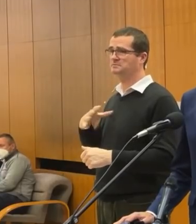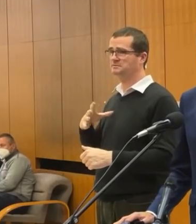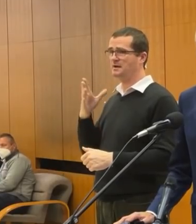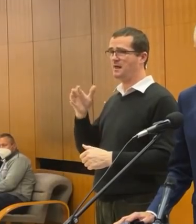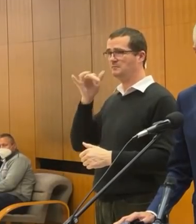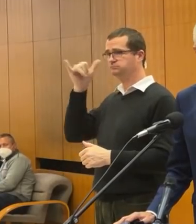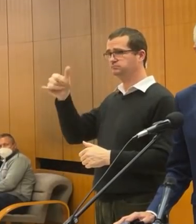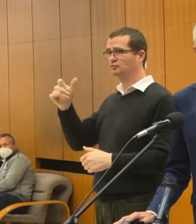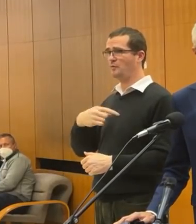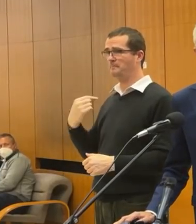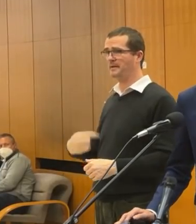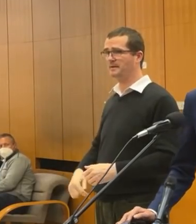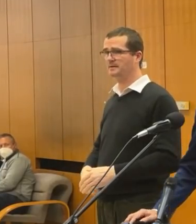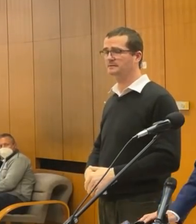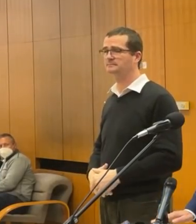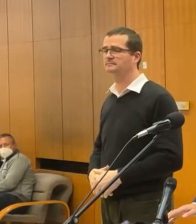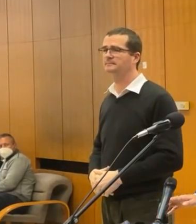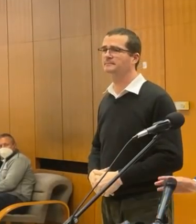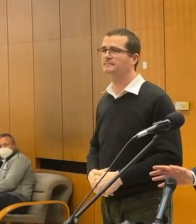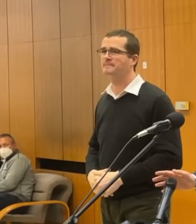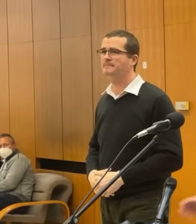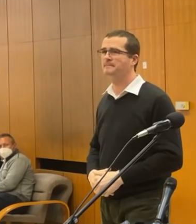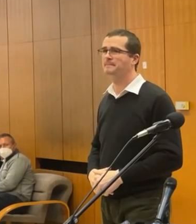plány. Takže toto som chcel tiež povedať.